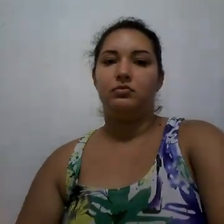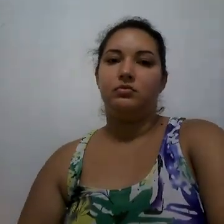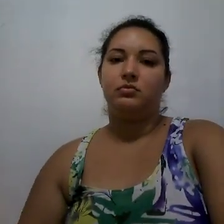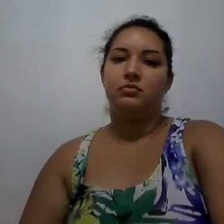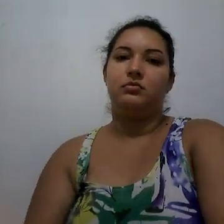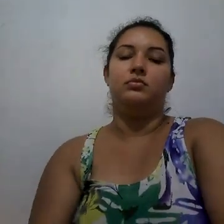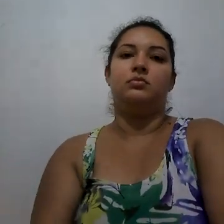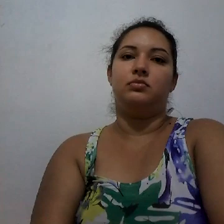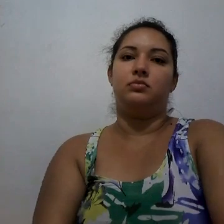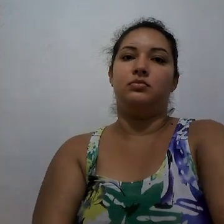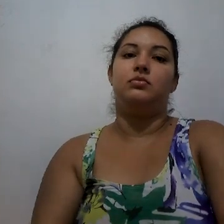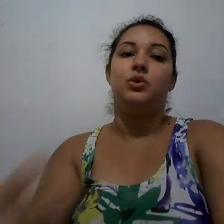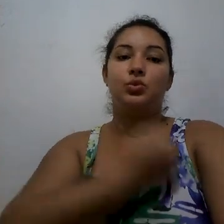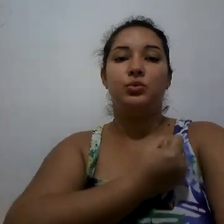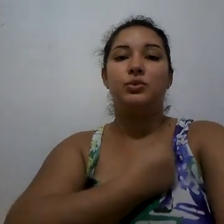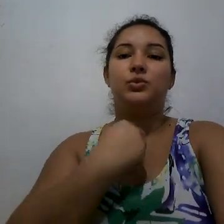Algarismos que eu não posso omitir. Quantos serão?